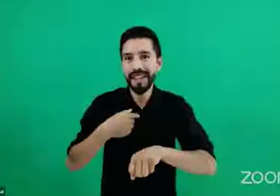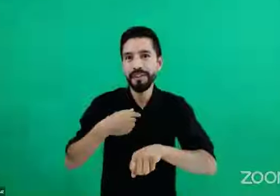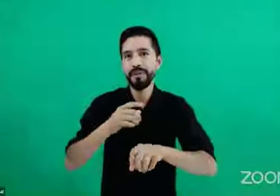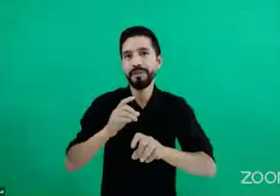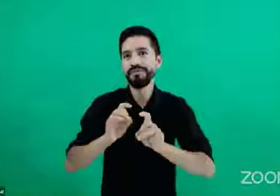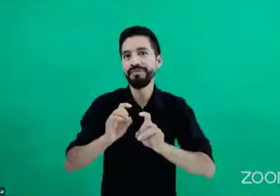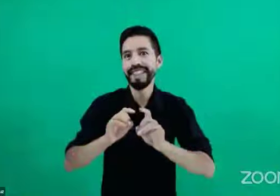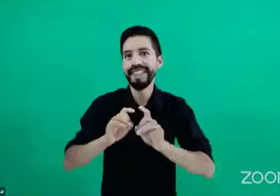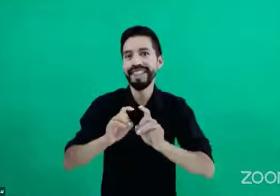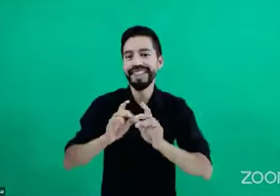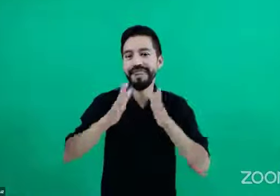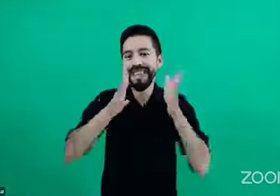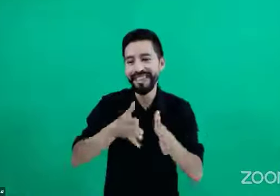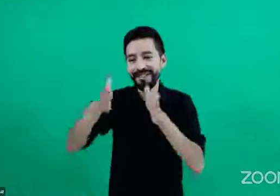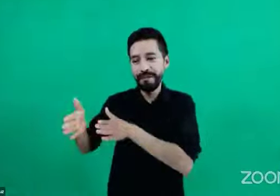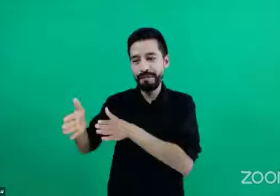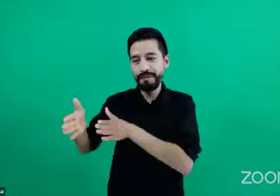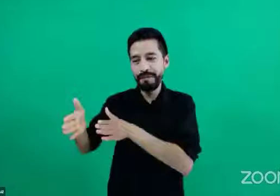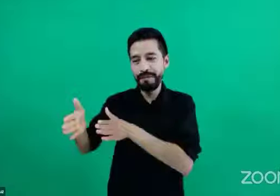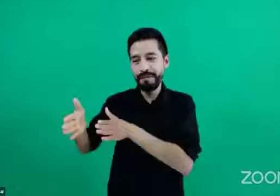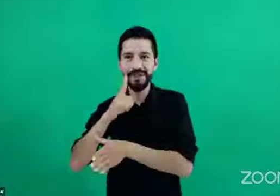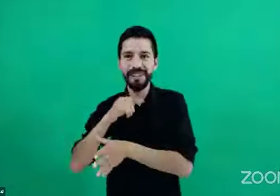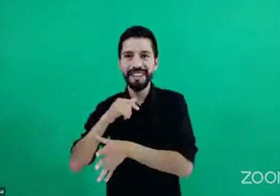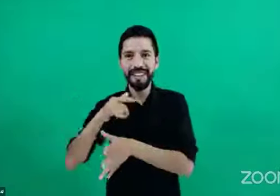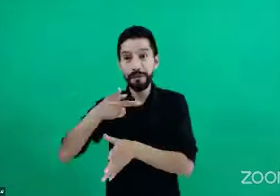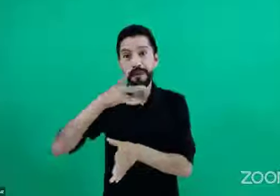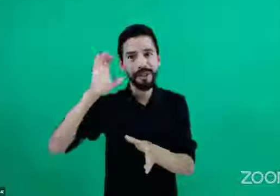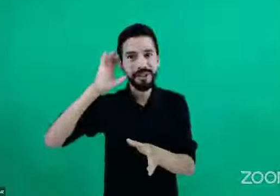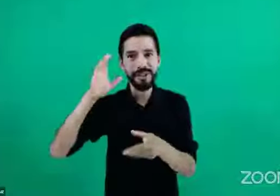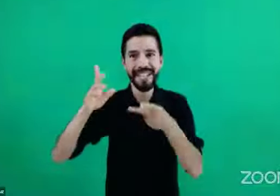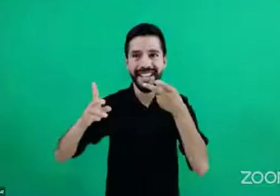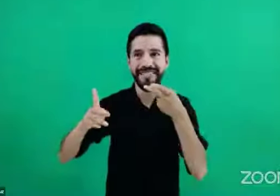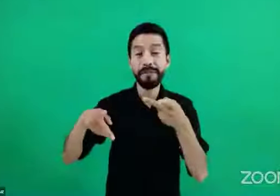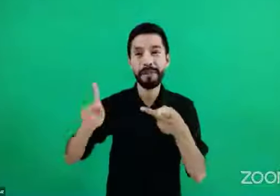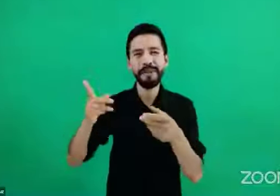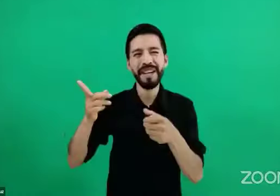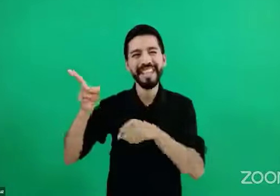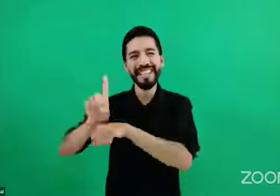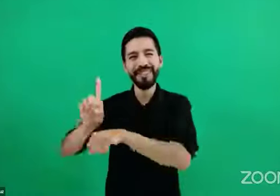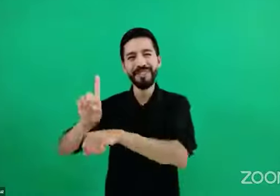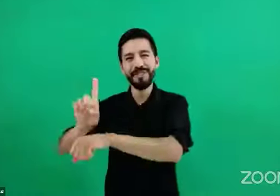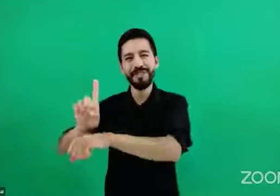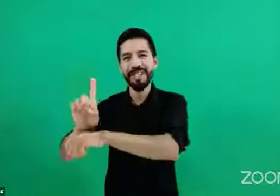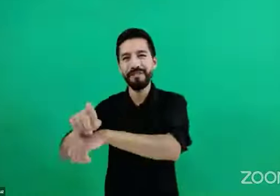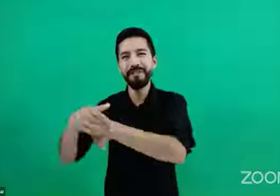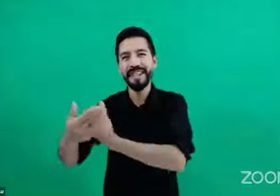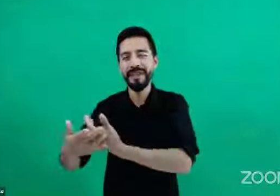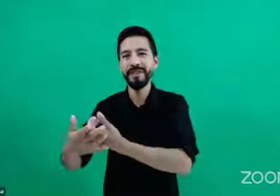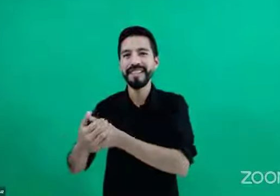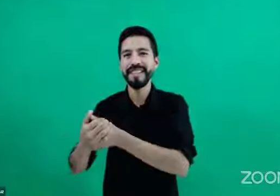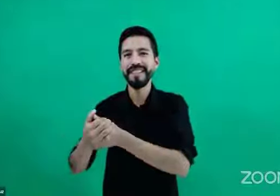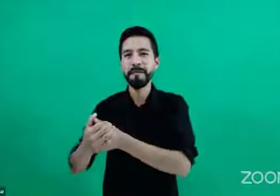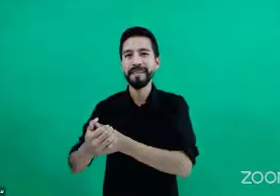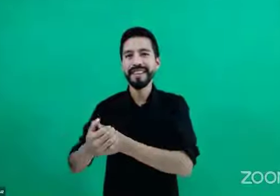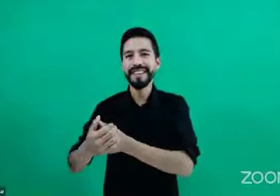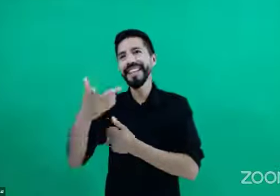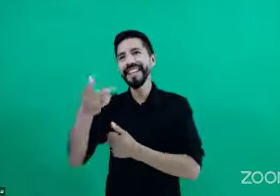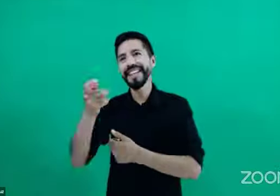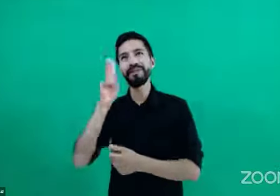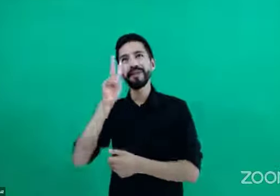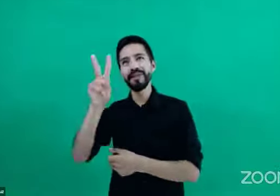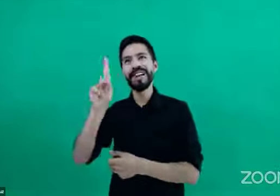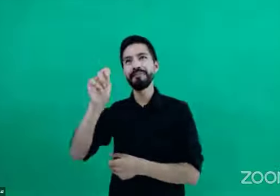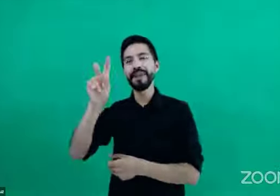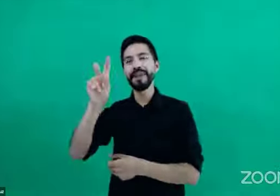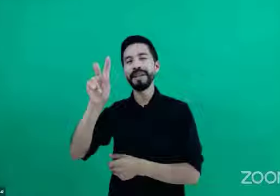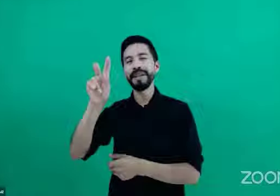nada porque yo me quito el papel de sordo y puedo escuchar y hablar, pero imagínate los sordos el vivir diario así, de que